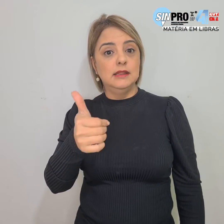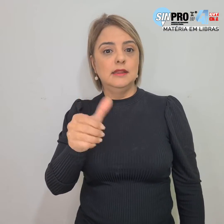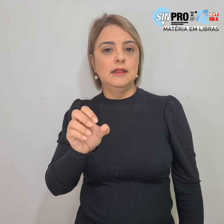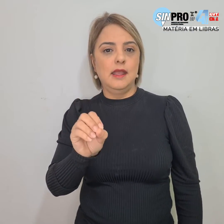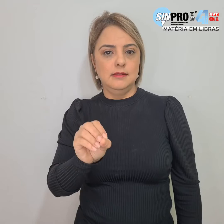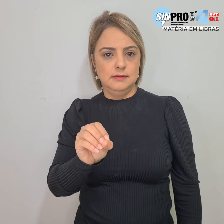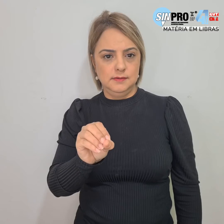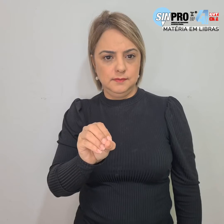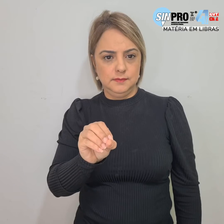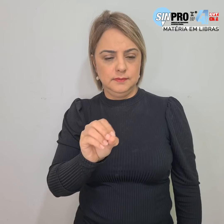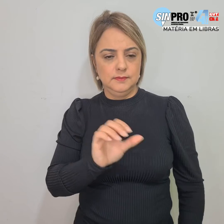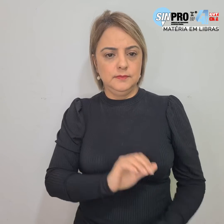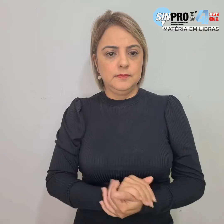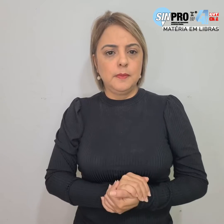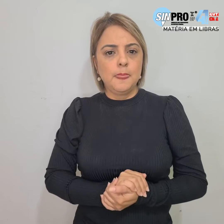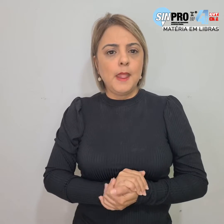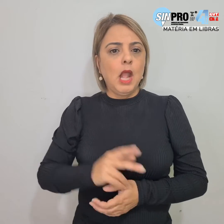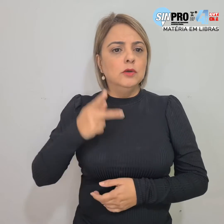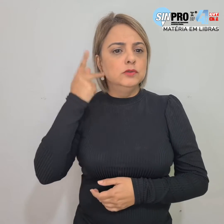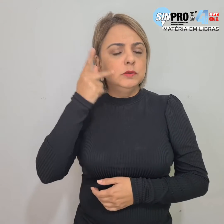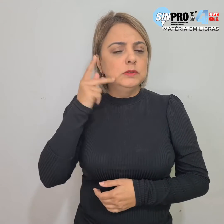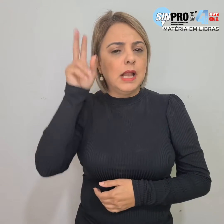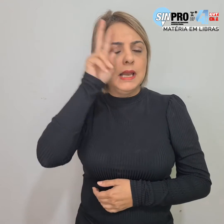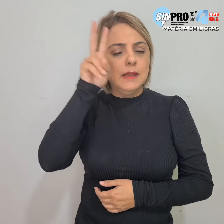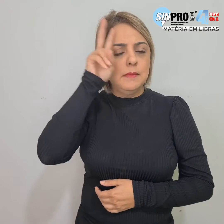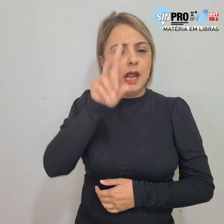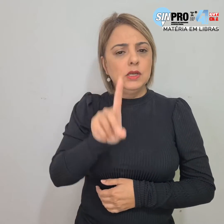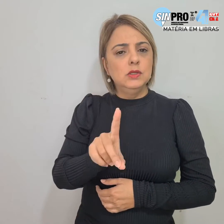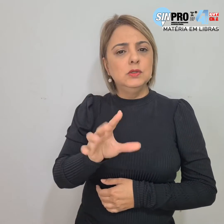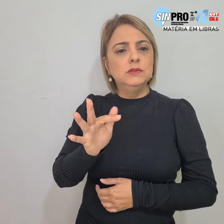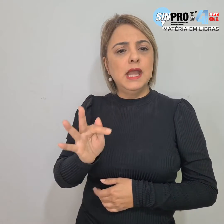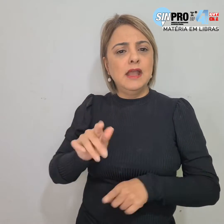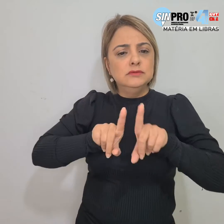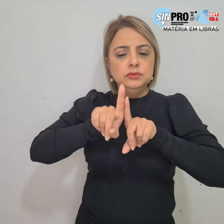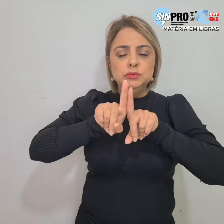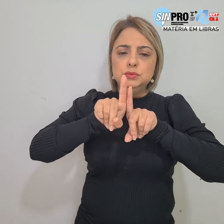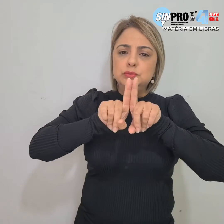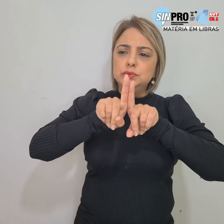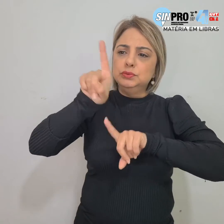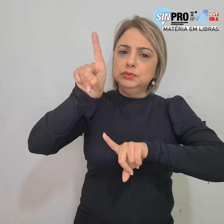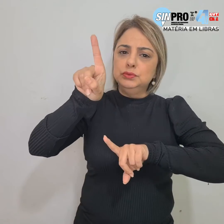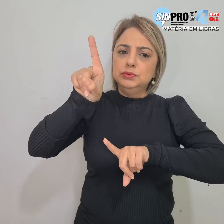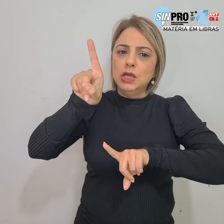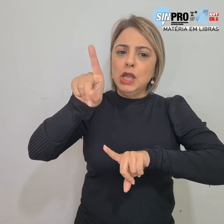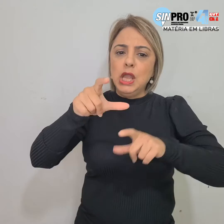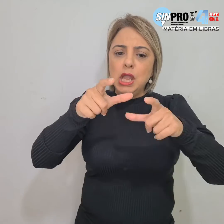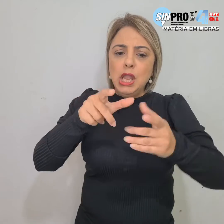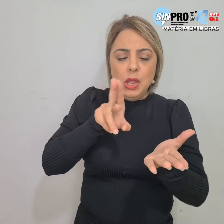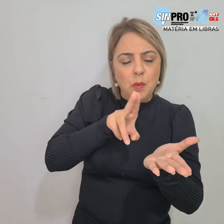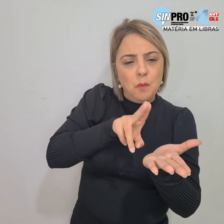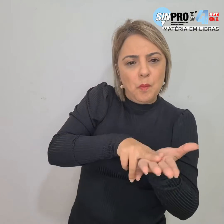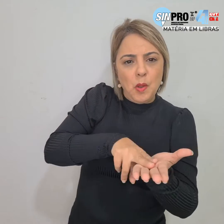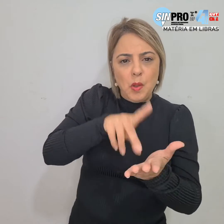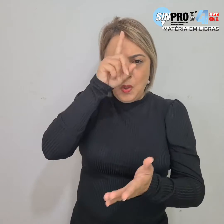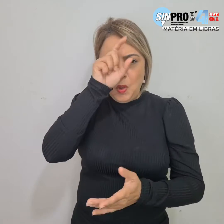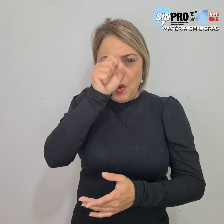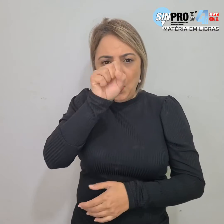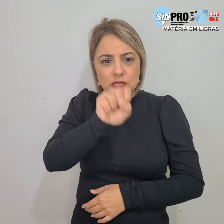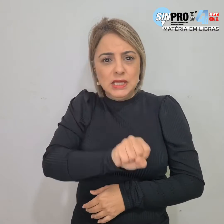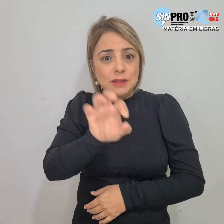Os procuradores lembraram que o Distrito Federal está no pico e com ocupação de leitos acima de 80%, e argumentaram